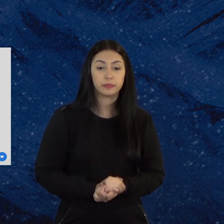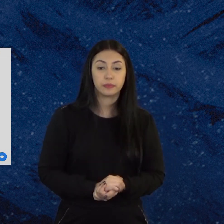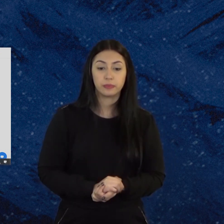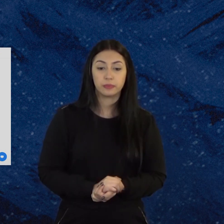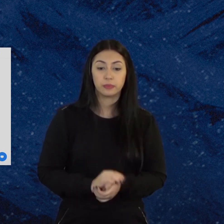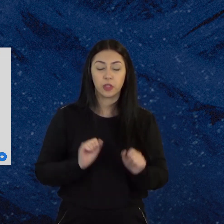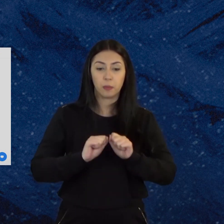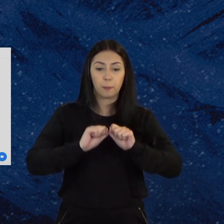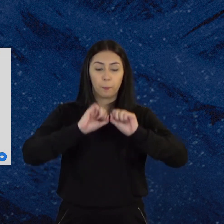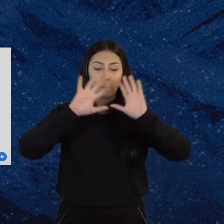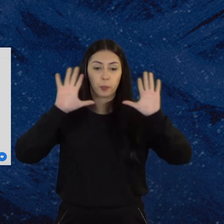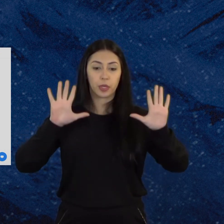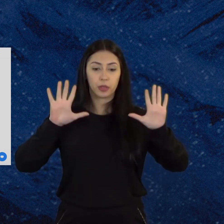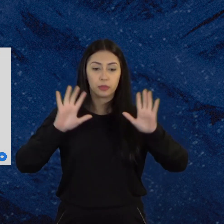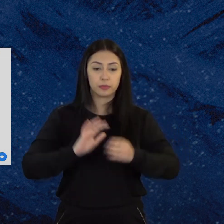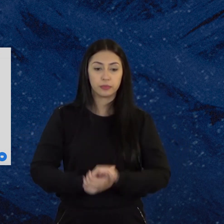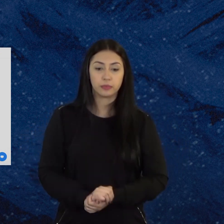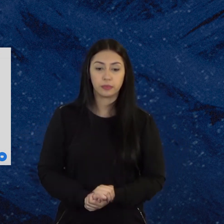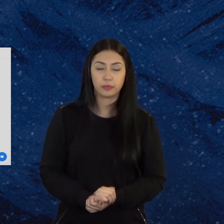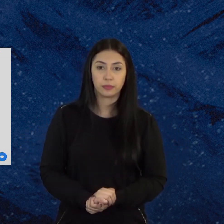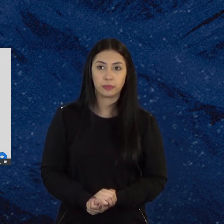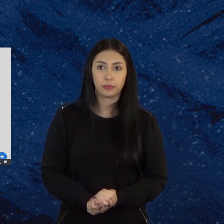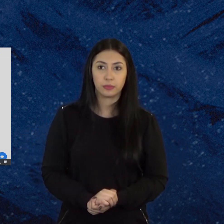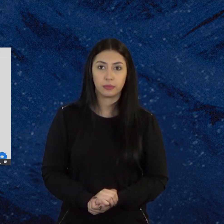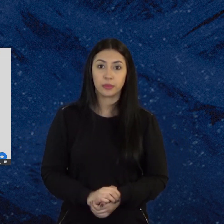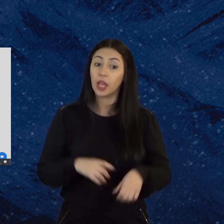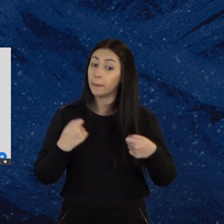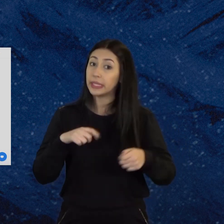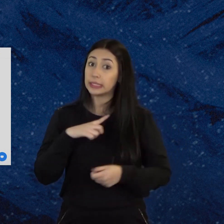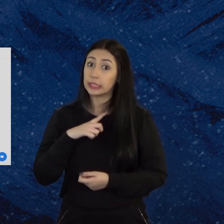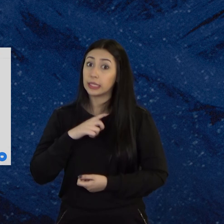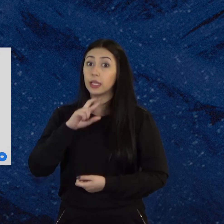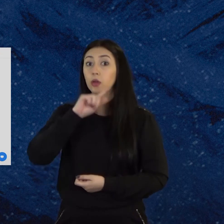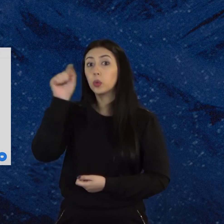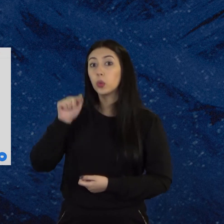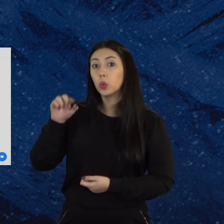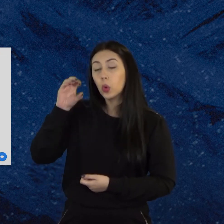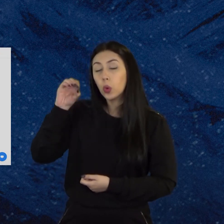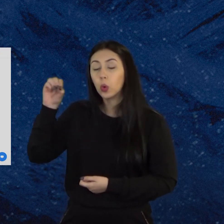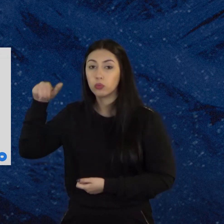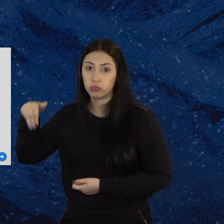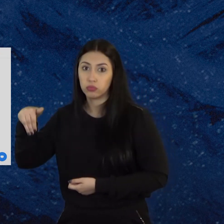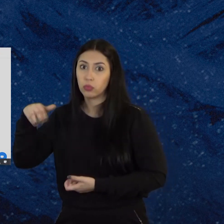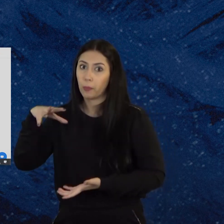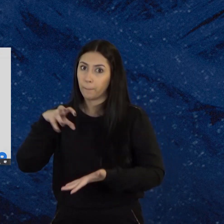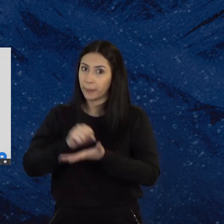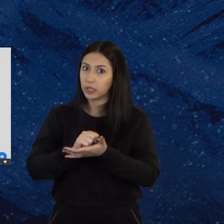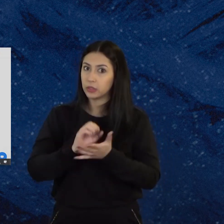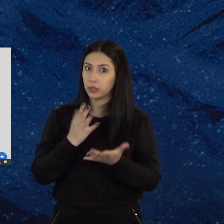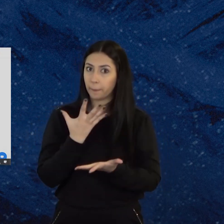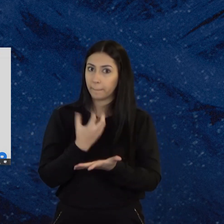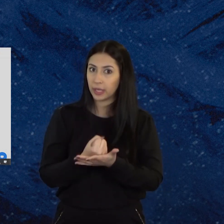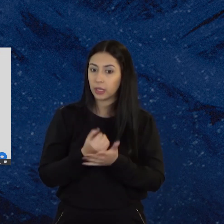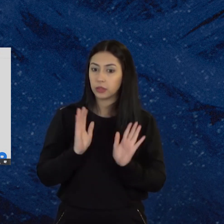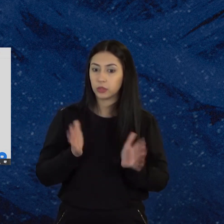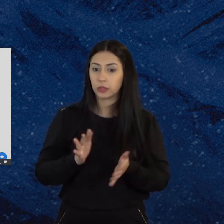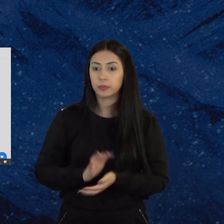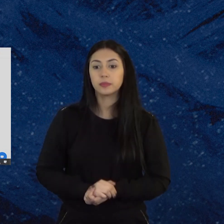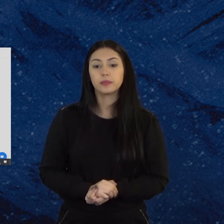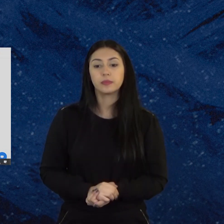Abrir. Vai abrir, você tem que estar com o Zoom instalado, como eu pedi no começo da reunião. Vamos